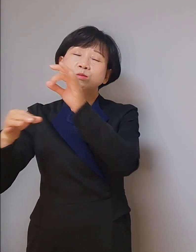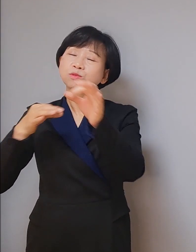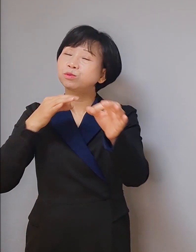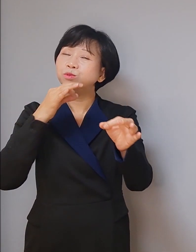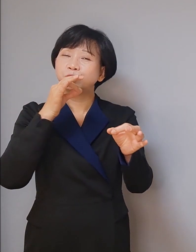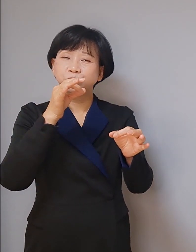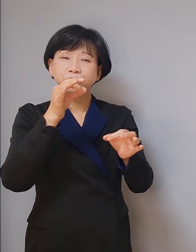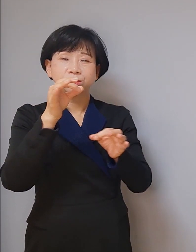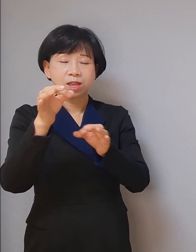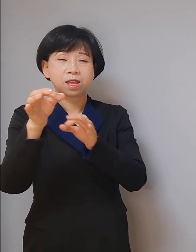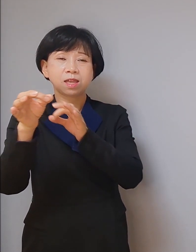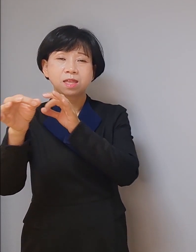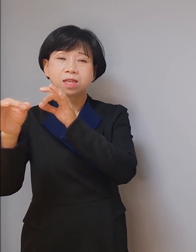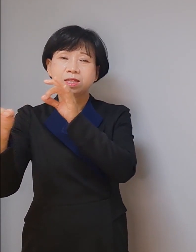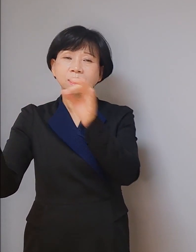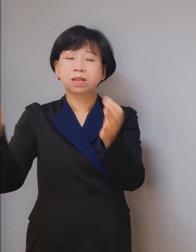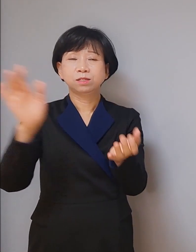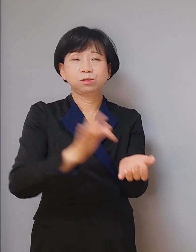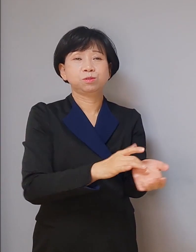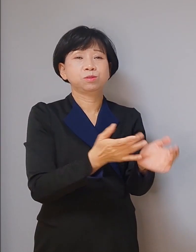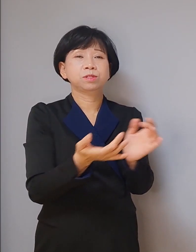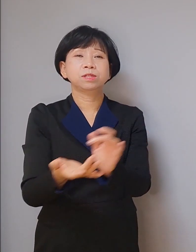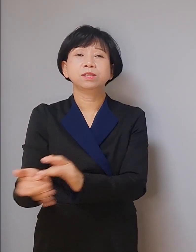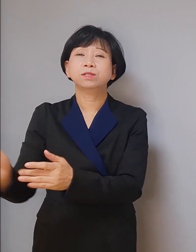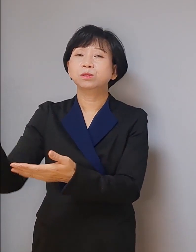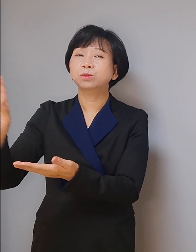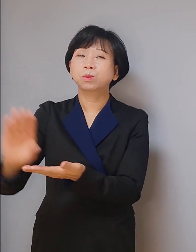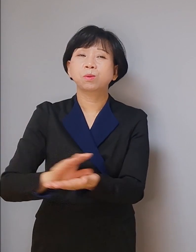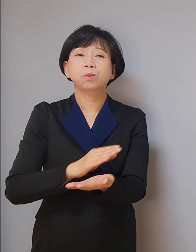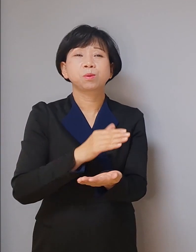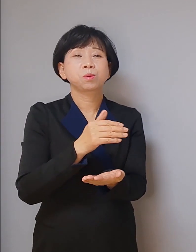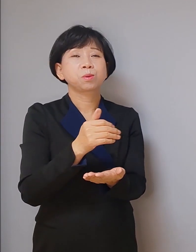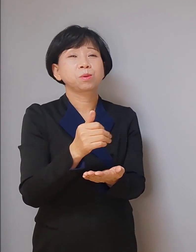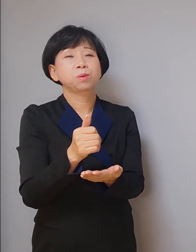외쳐 부르네. 예수